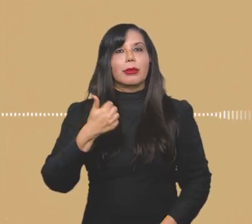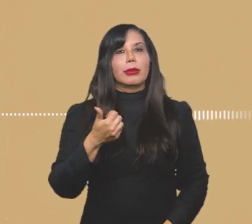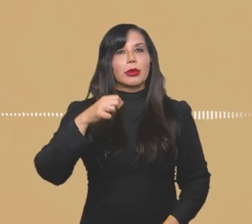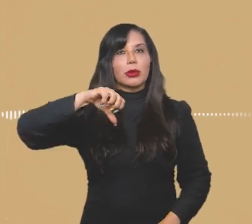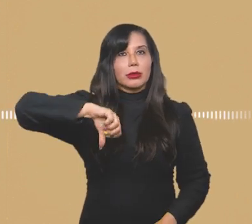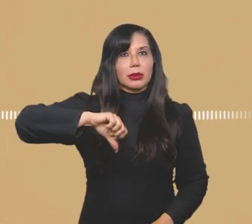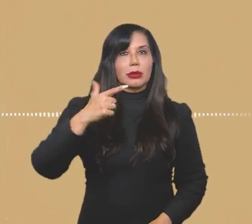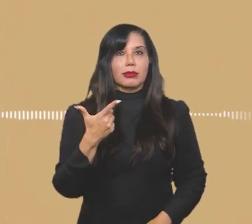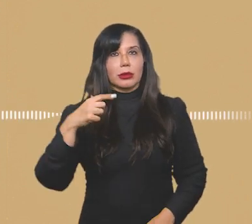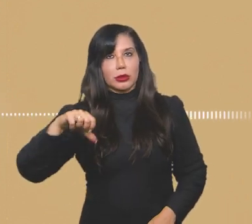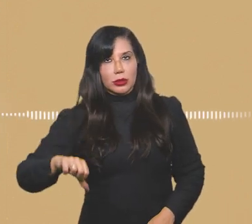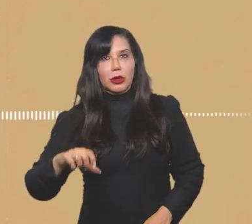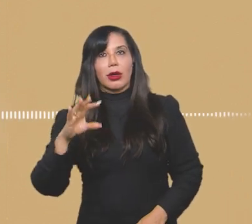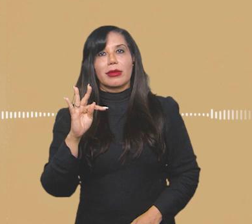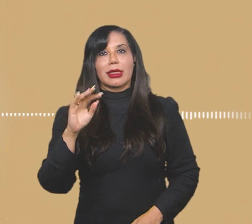1925, A Revolta.